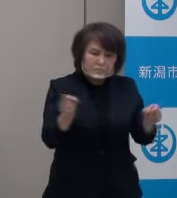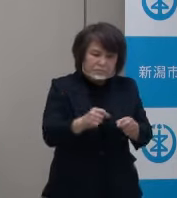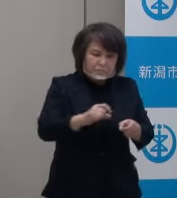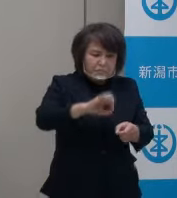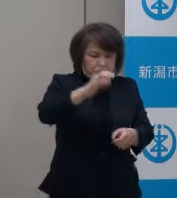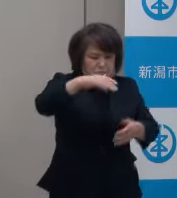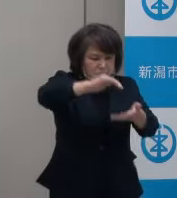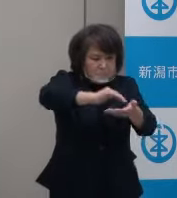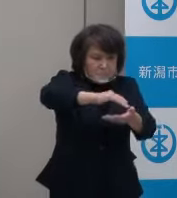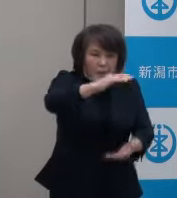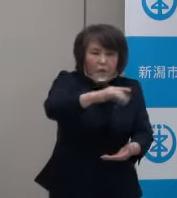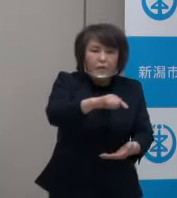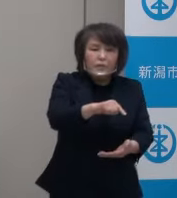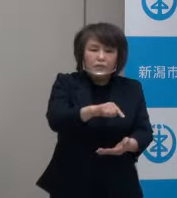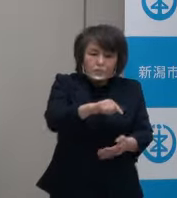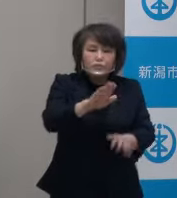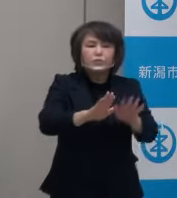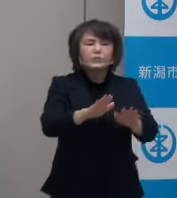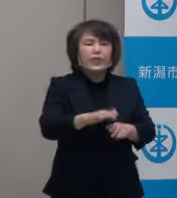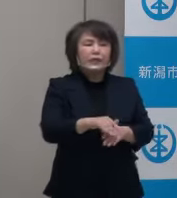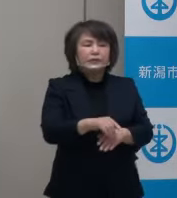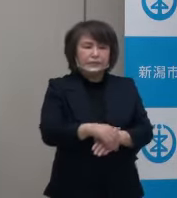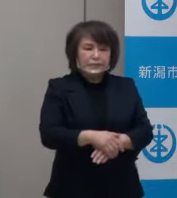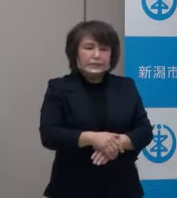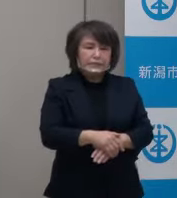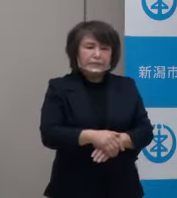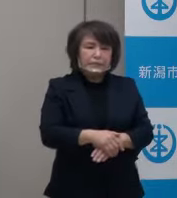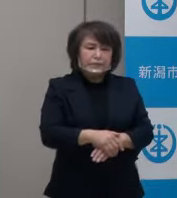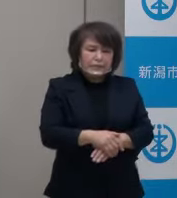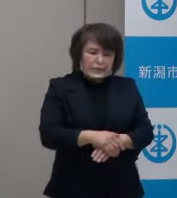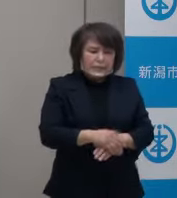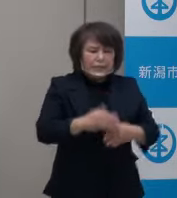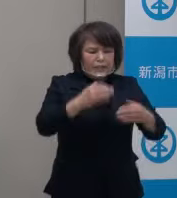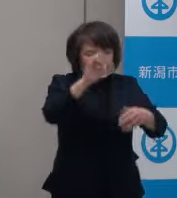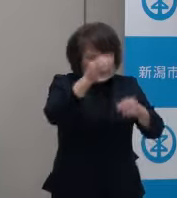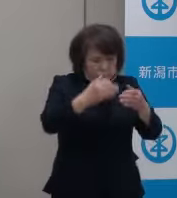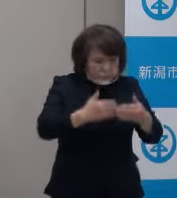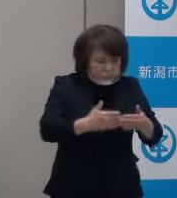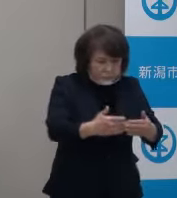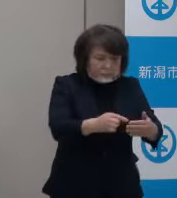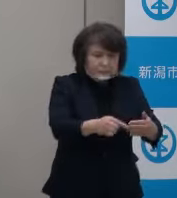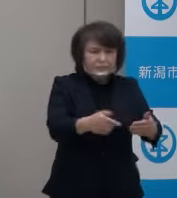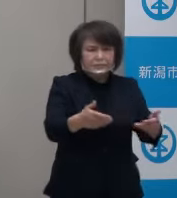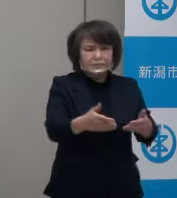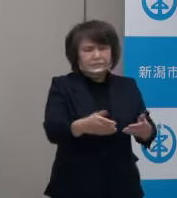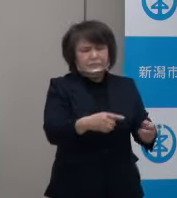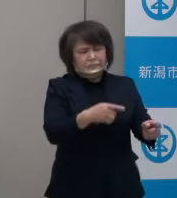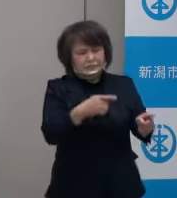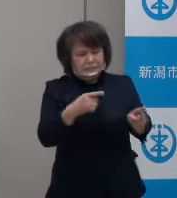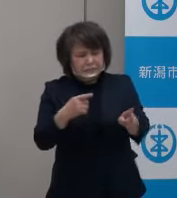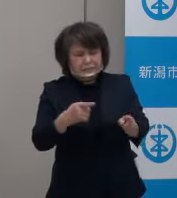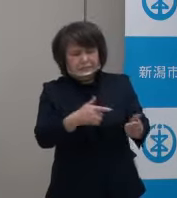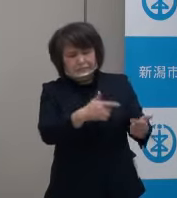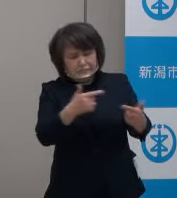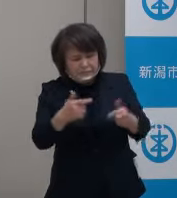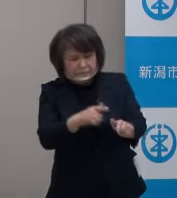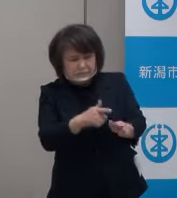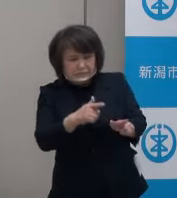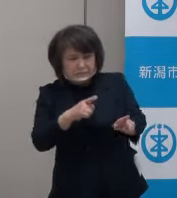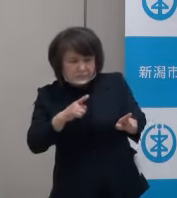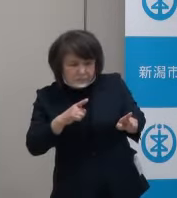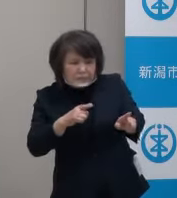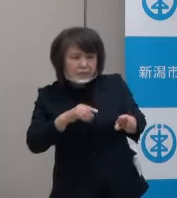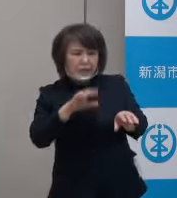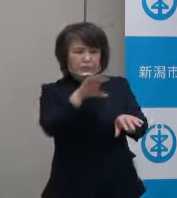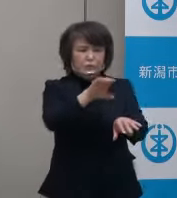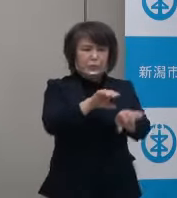大量に雪が降ったことで除雪作業に遅れが生じ、幹線道路を中心に大渋